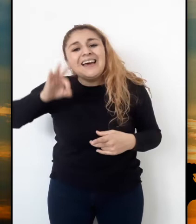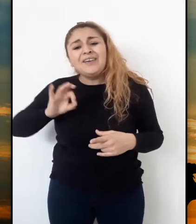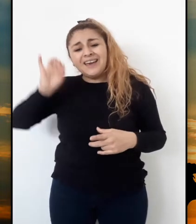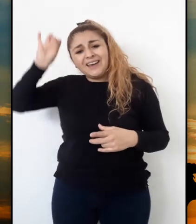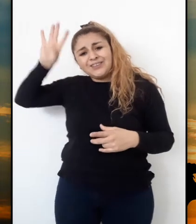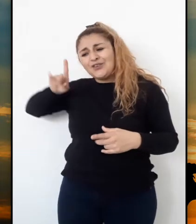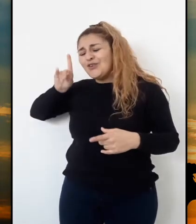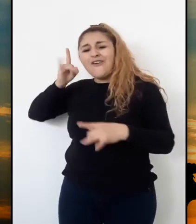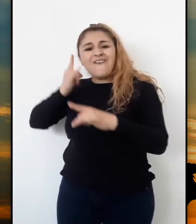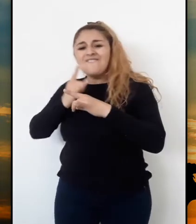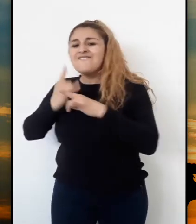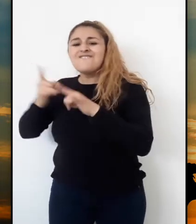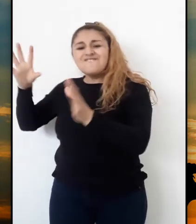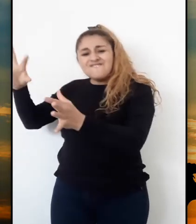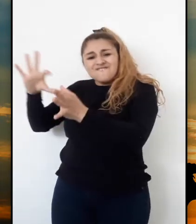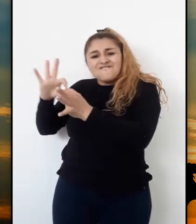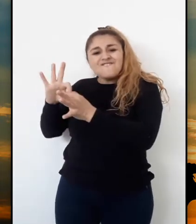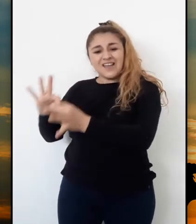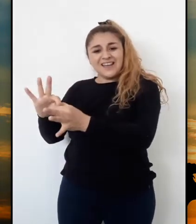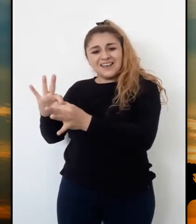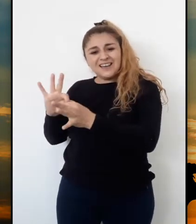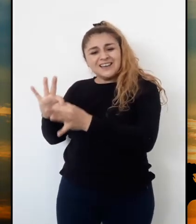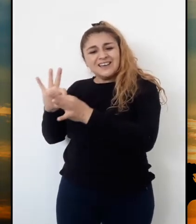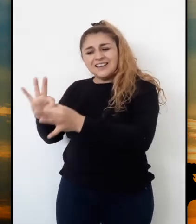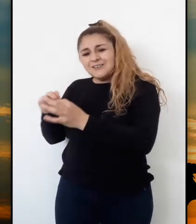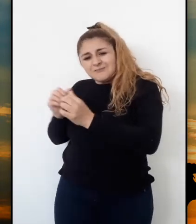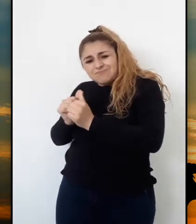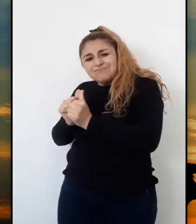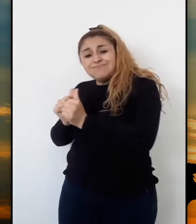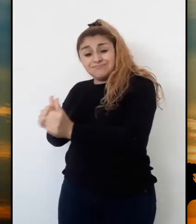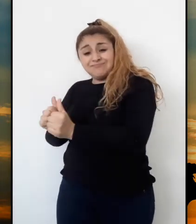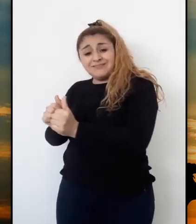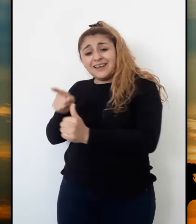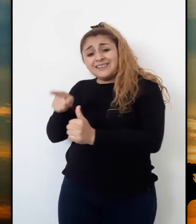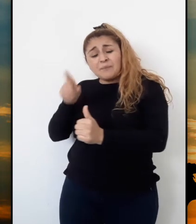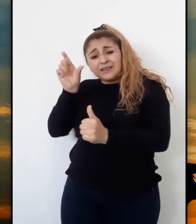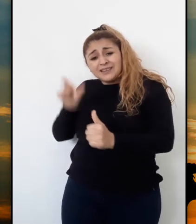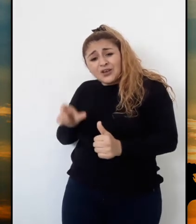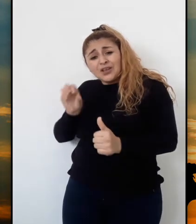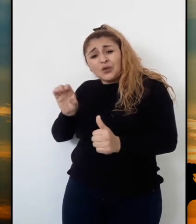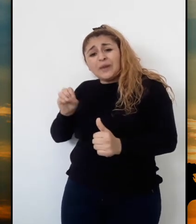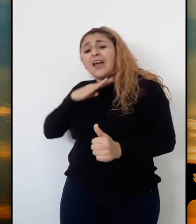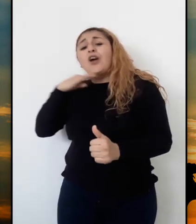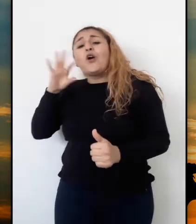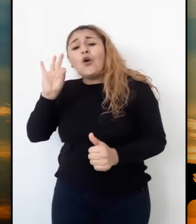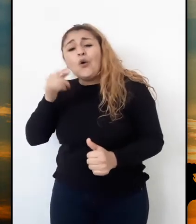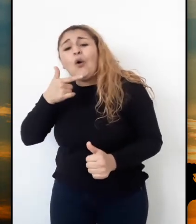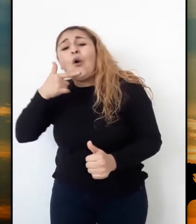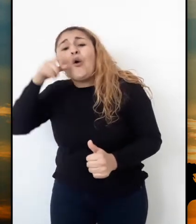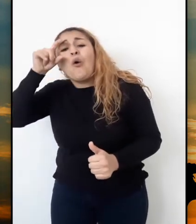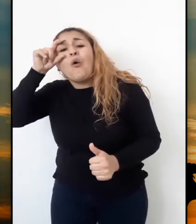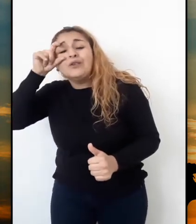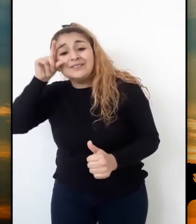estaría bien. Mais Joseph n'a pas agi ainsi. Pero José no actuó de esa